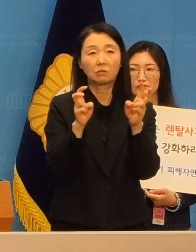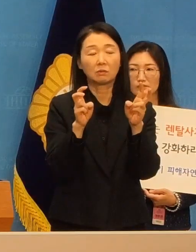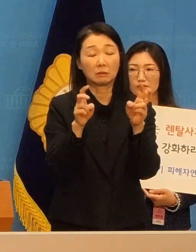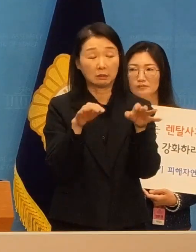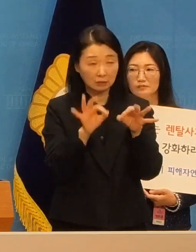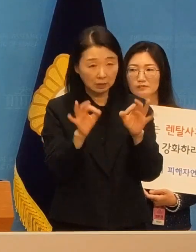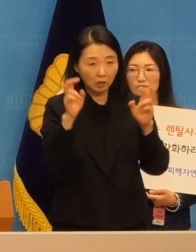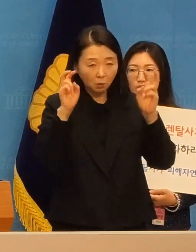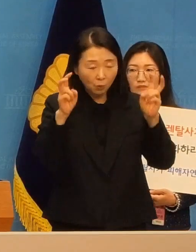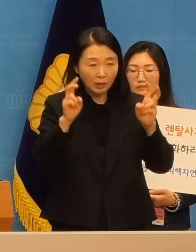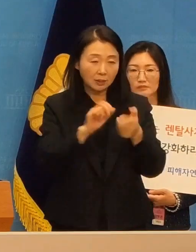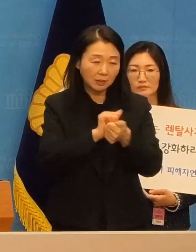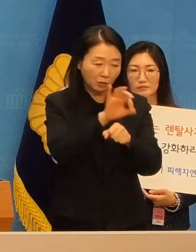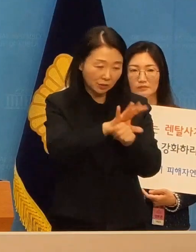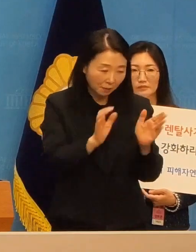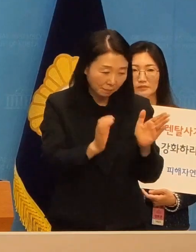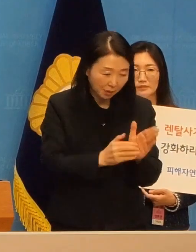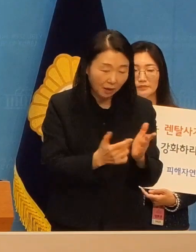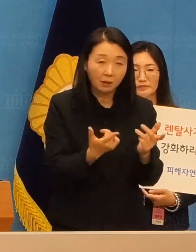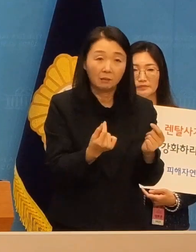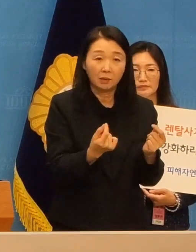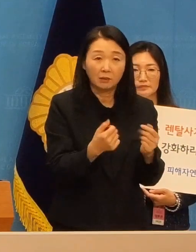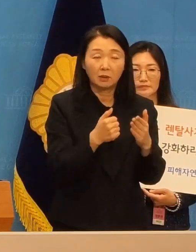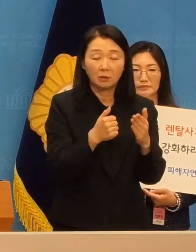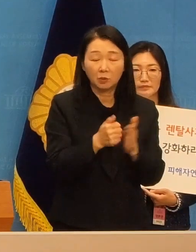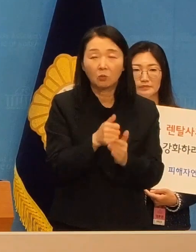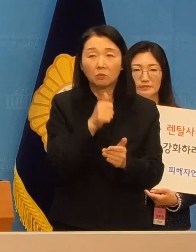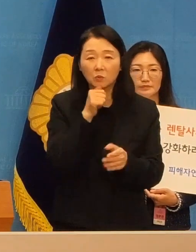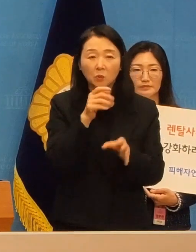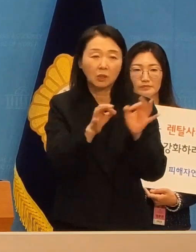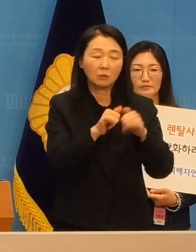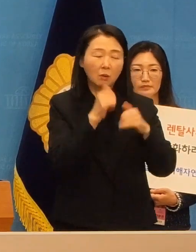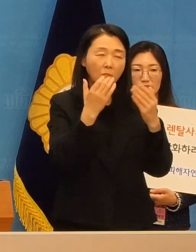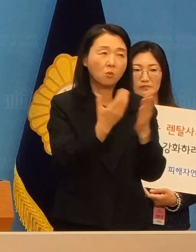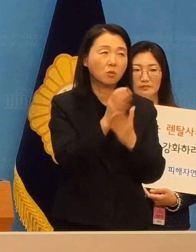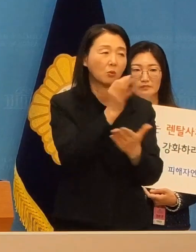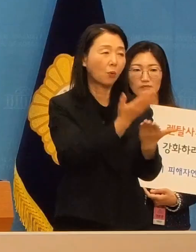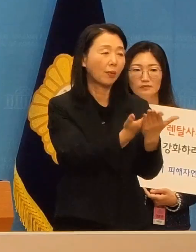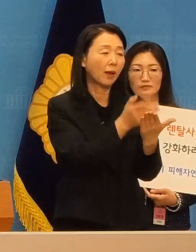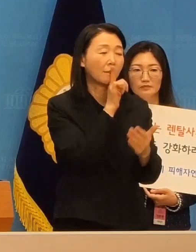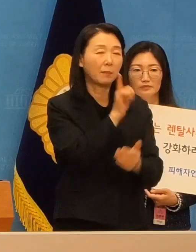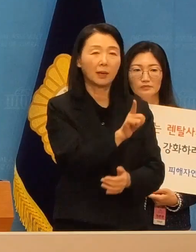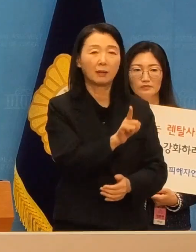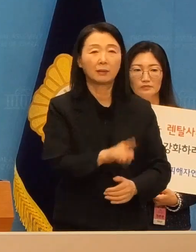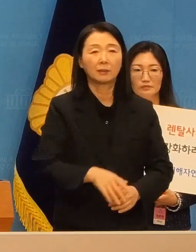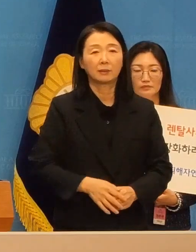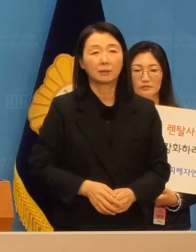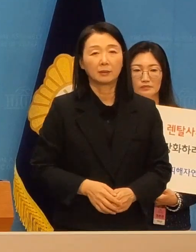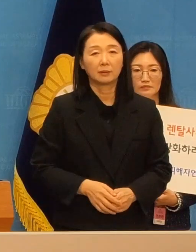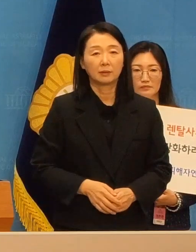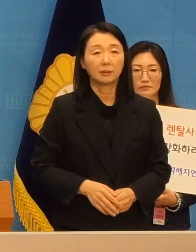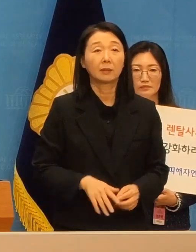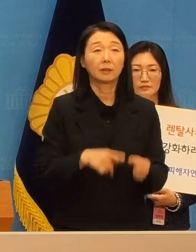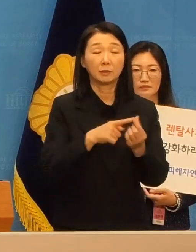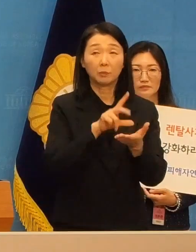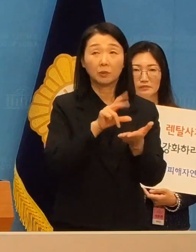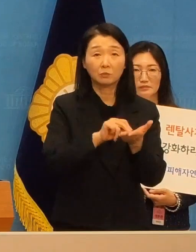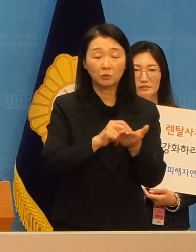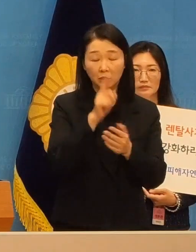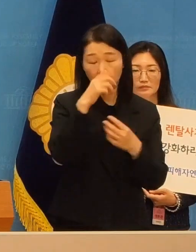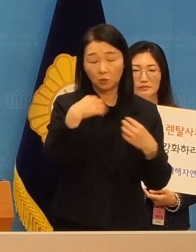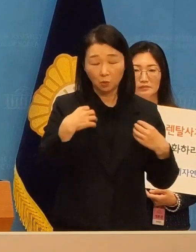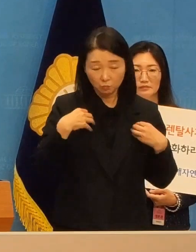금융사는 채권을 샀다는 이유만으로 소상공인에게 전액을 청구하고 있다는 점입니다. 첫 번째 문제는